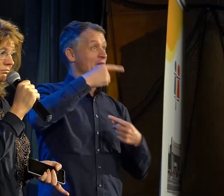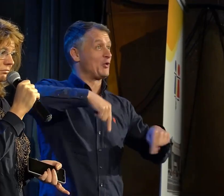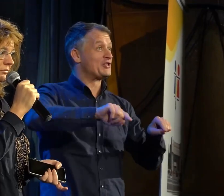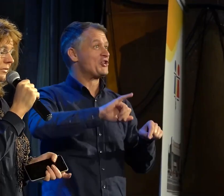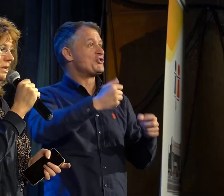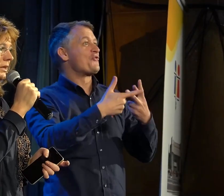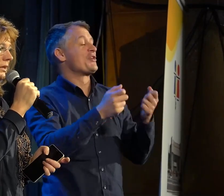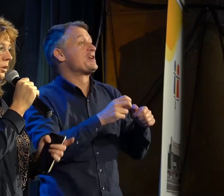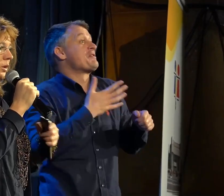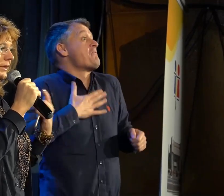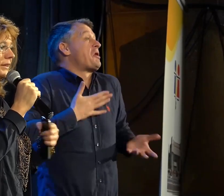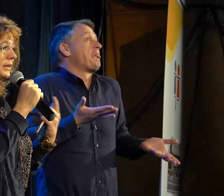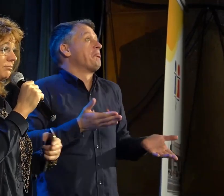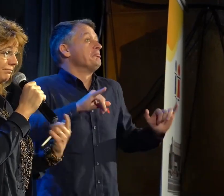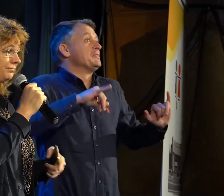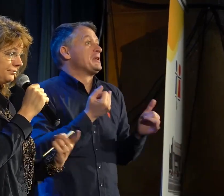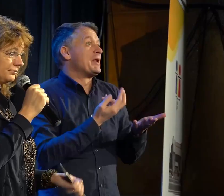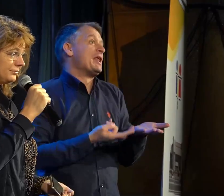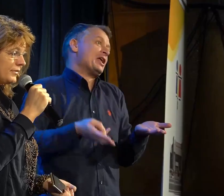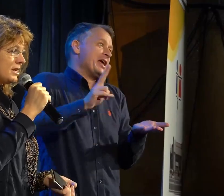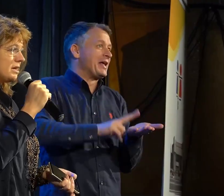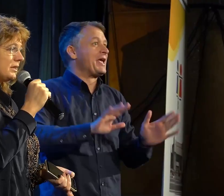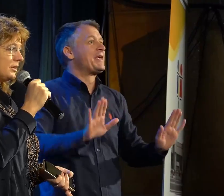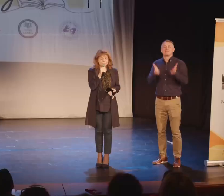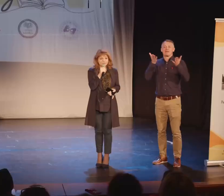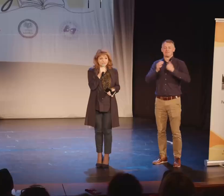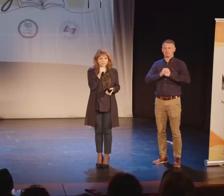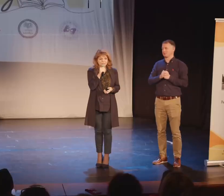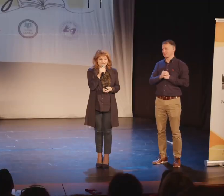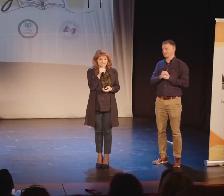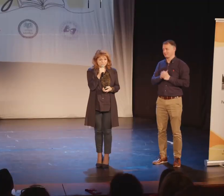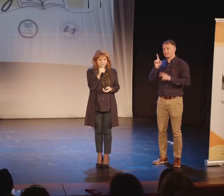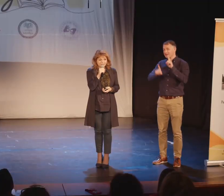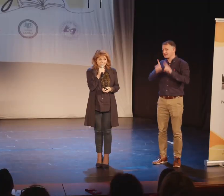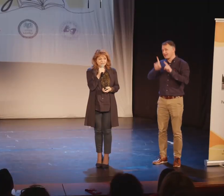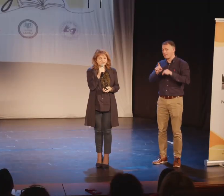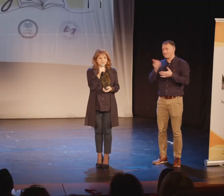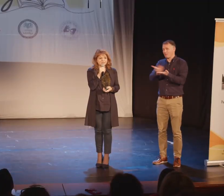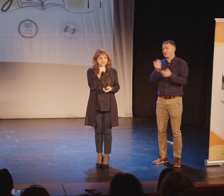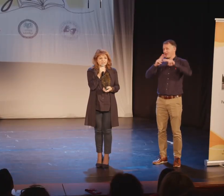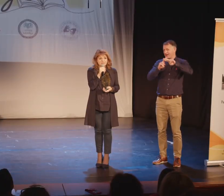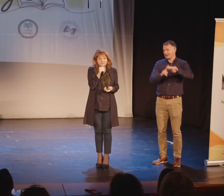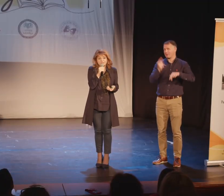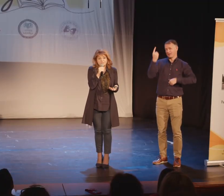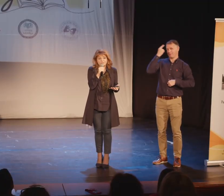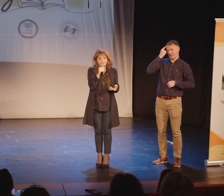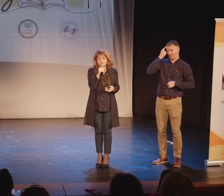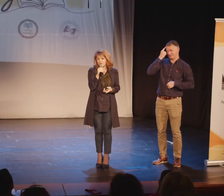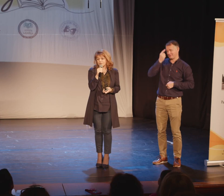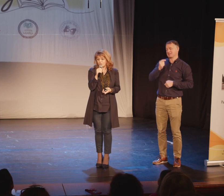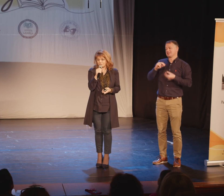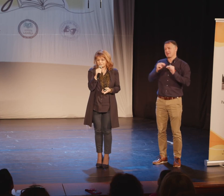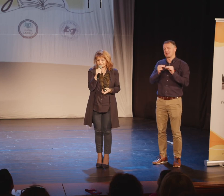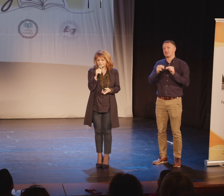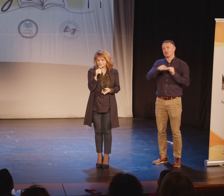vrem, o reiterăm. Și dacă povestea rămâne, înseamnă că suntem nevoiți